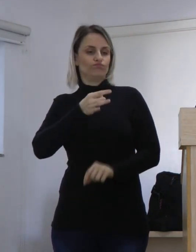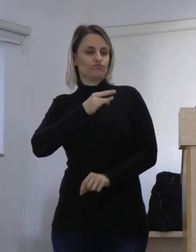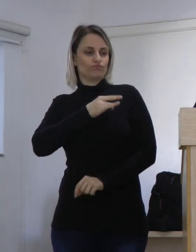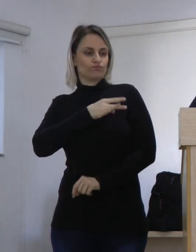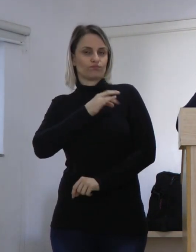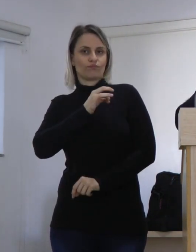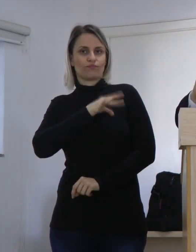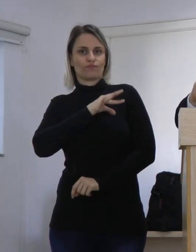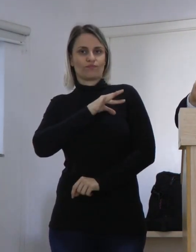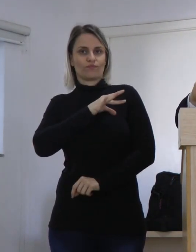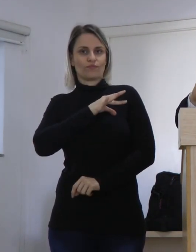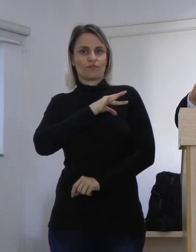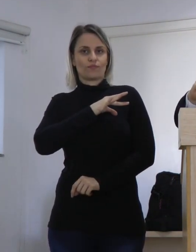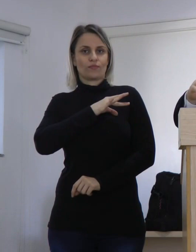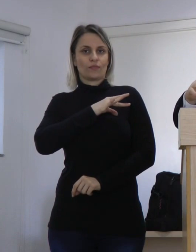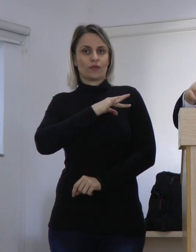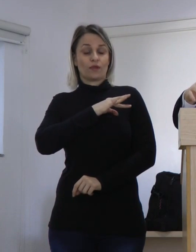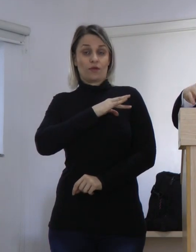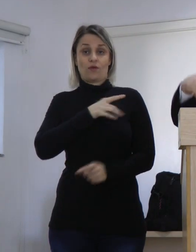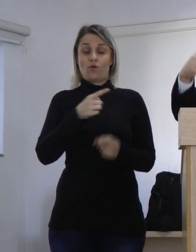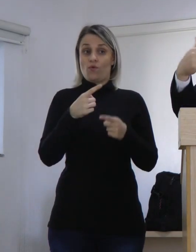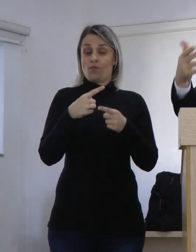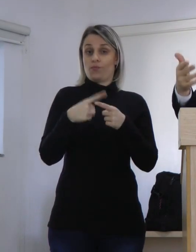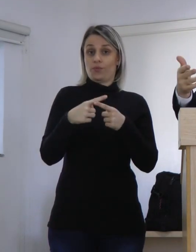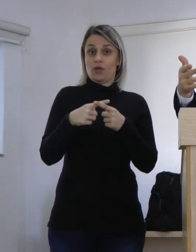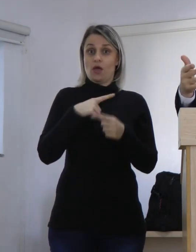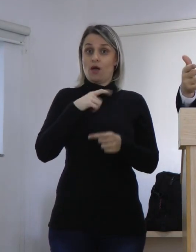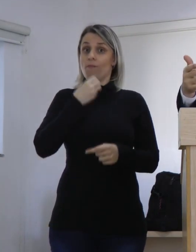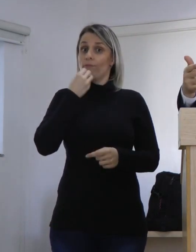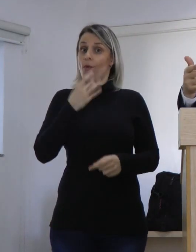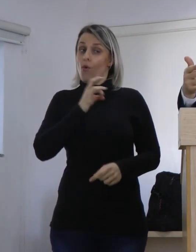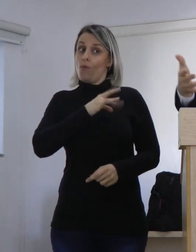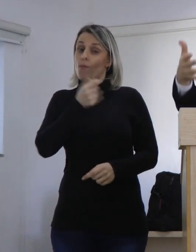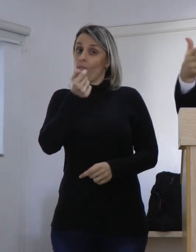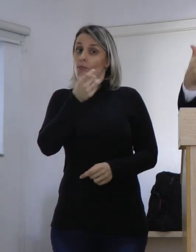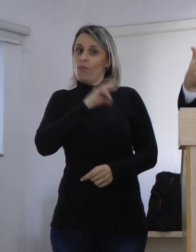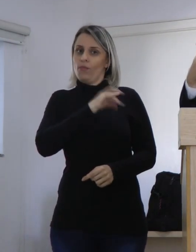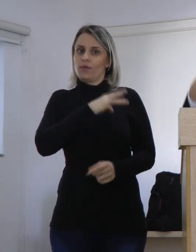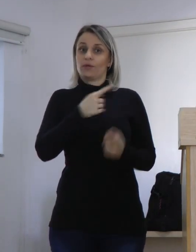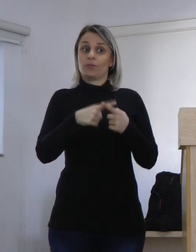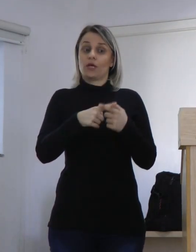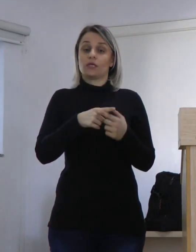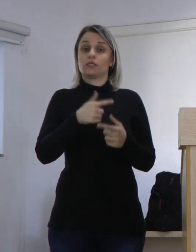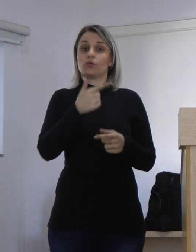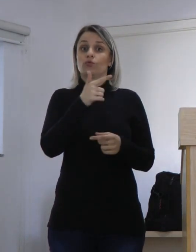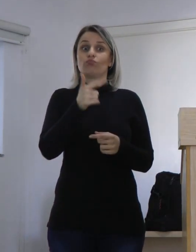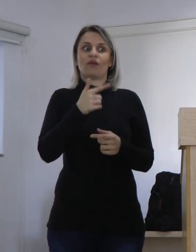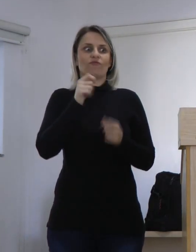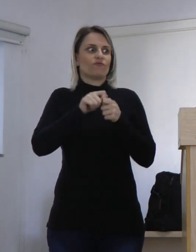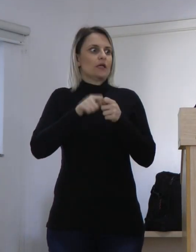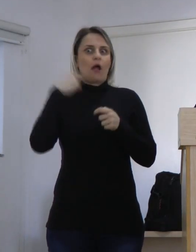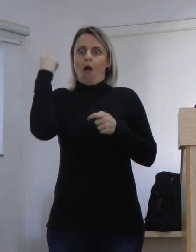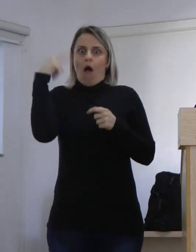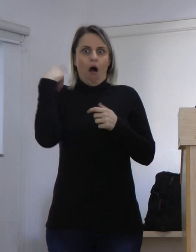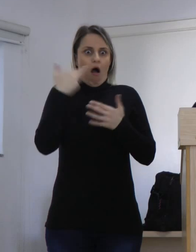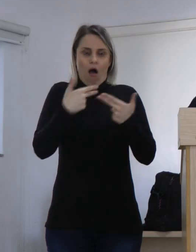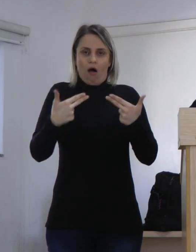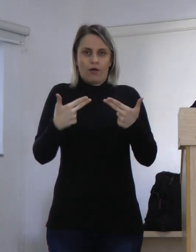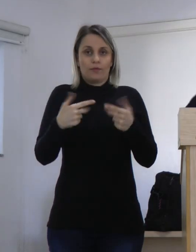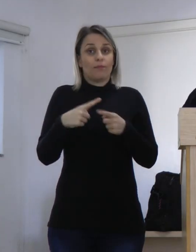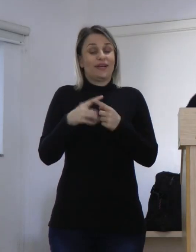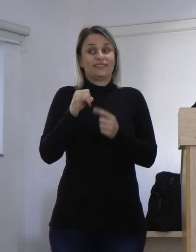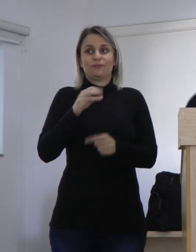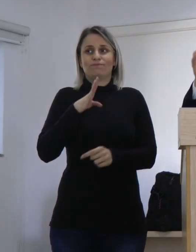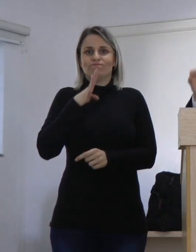O medo, ele é útil porque ele impede de nós cometermos loucuras. Ele nos preserva a vida, mas ele em excesso